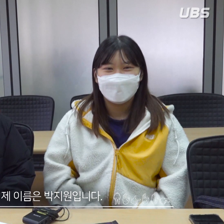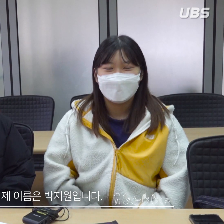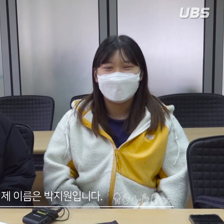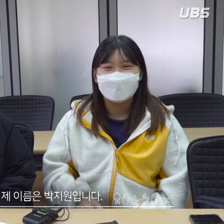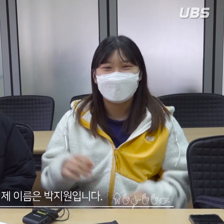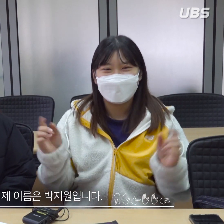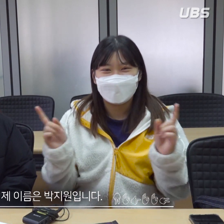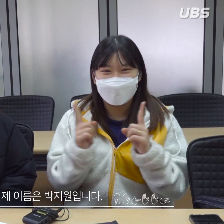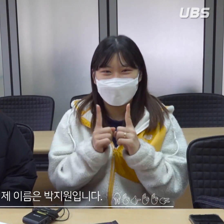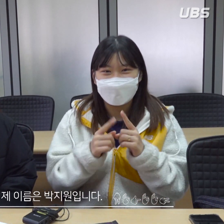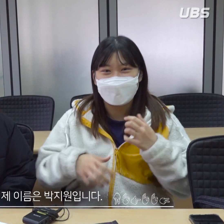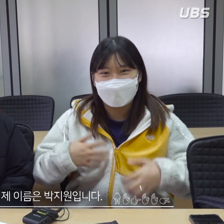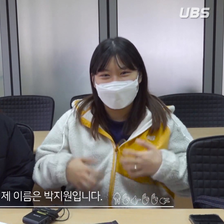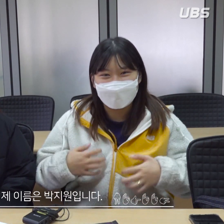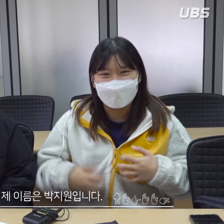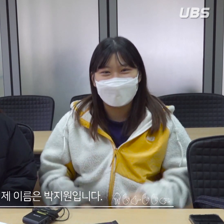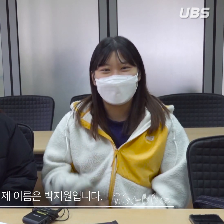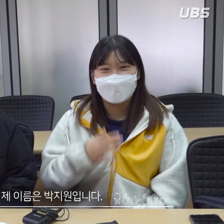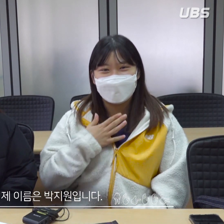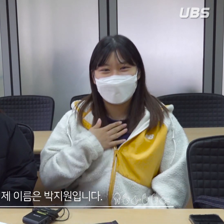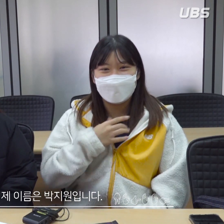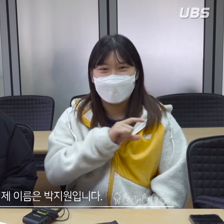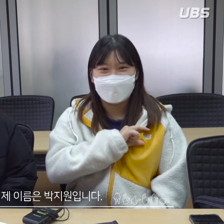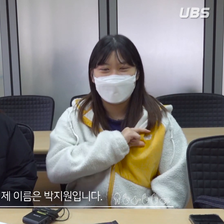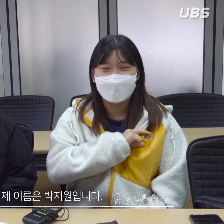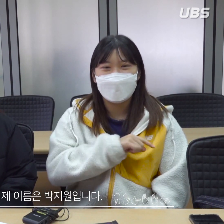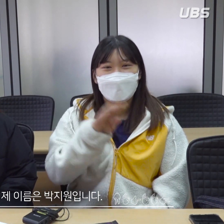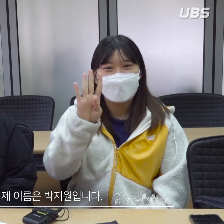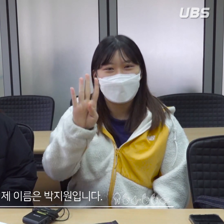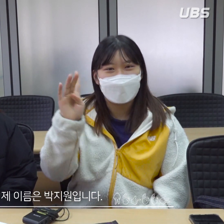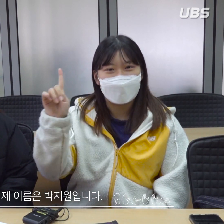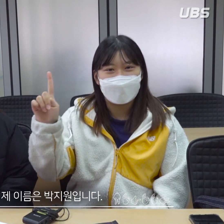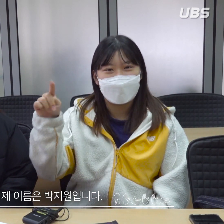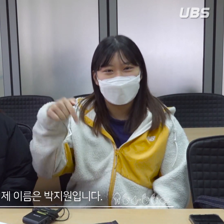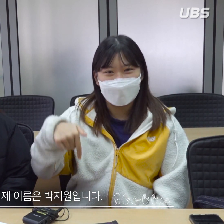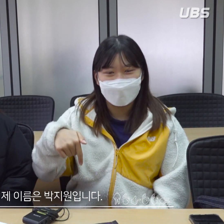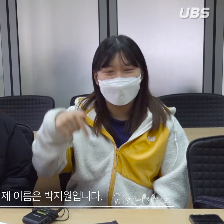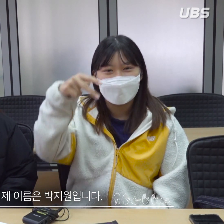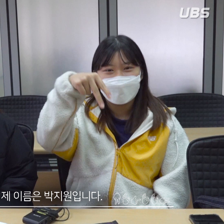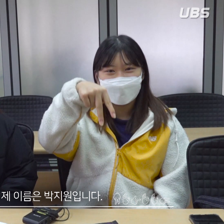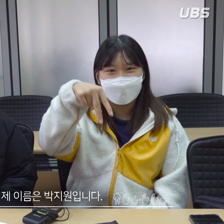안녕하세요. 만나서 반가워요. 제 이름은